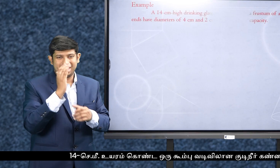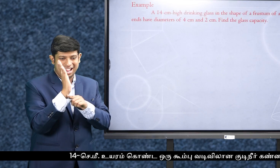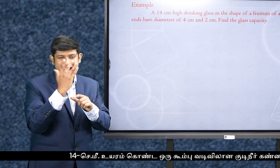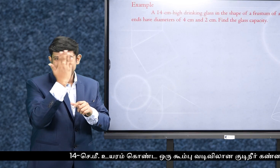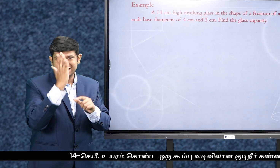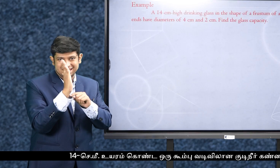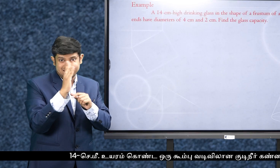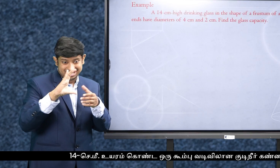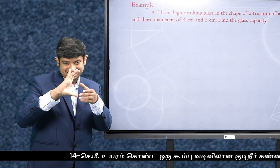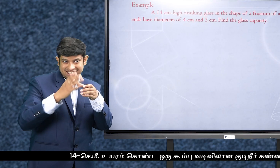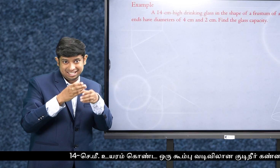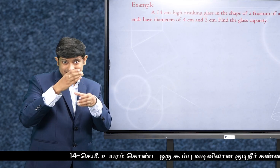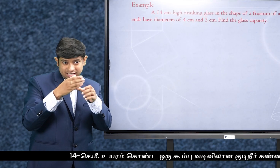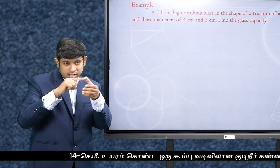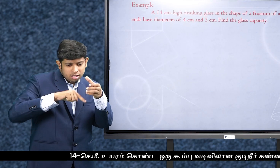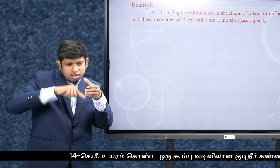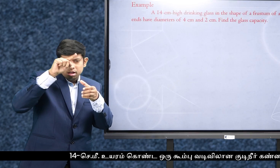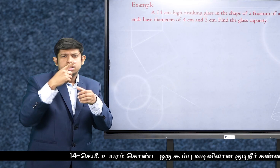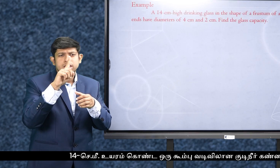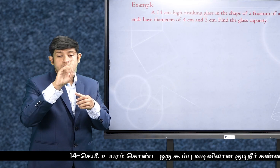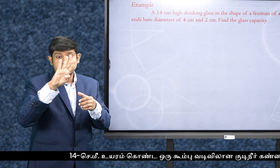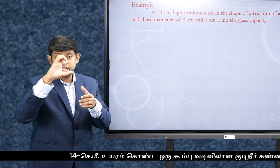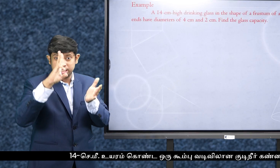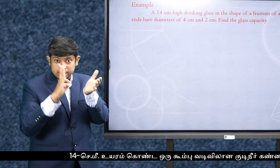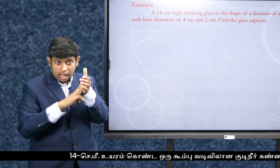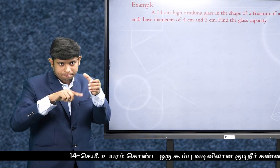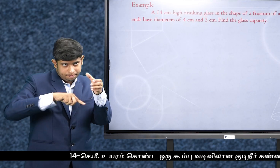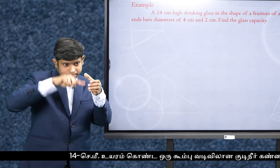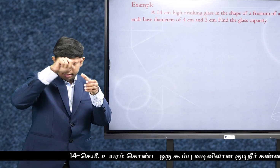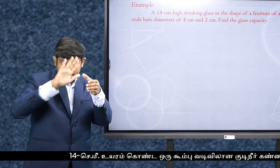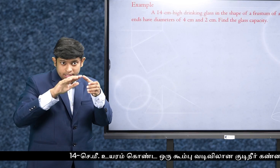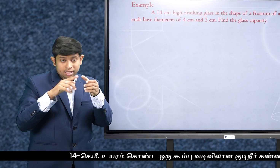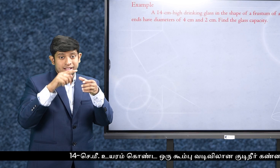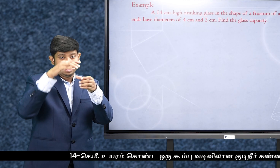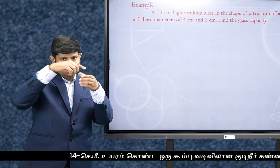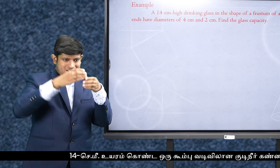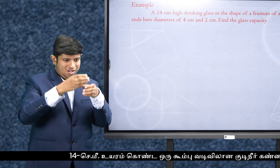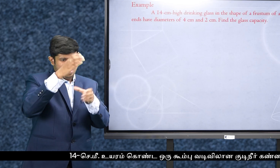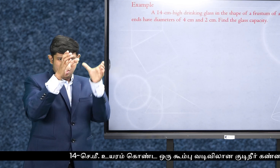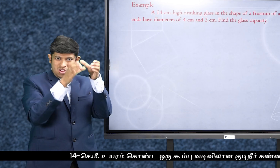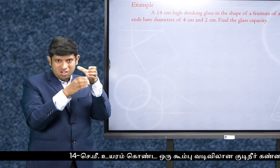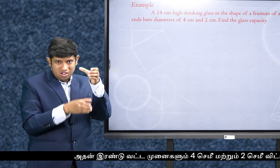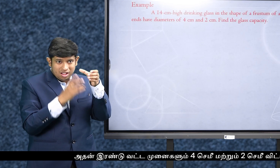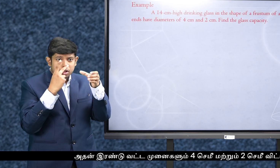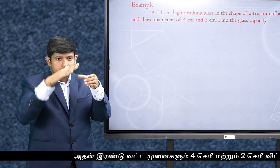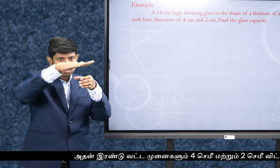14 சென்டிமீட்டர் உயரம் கொண்ட ஒரு கூம்பின் வடிவிலான குடிநீர் கண்ணாடி. அதன் 2